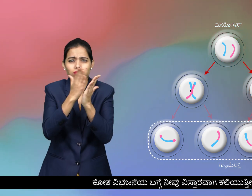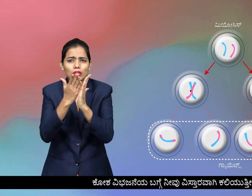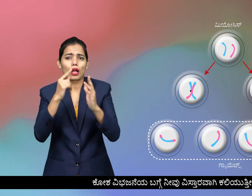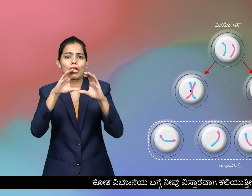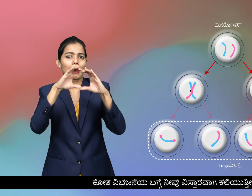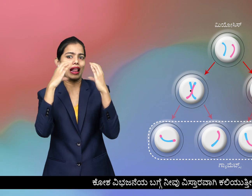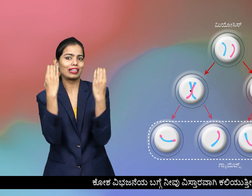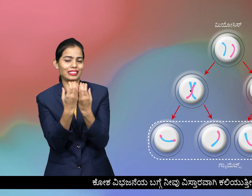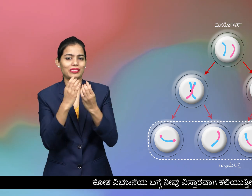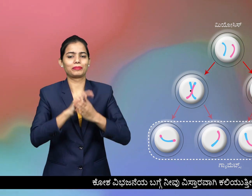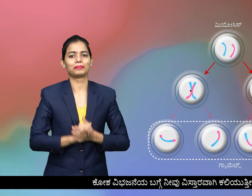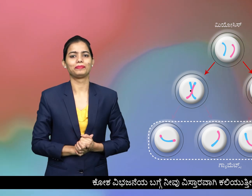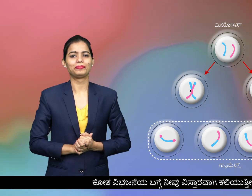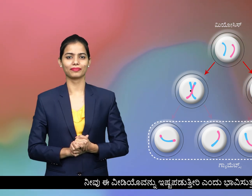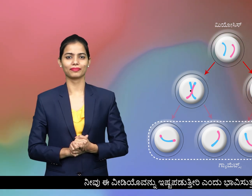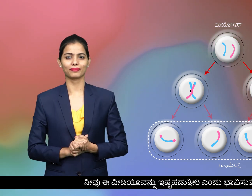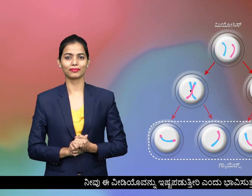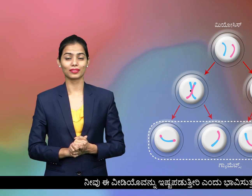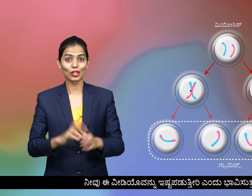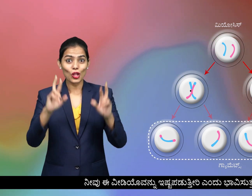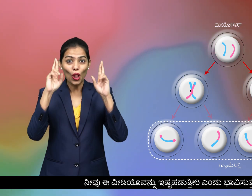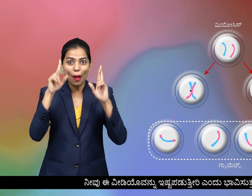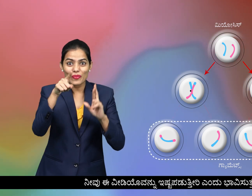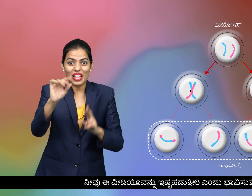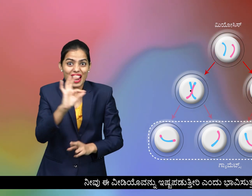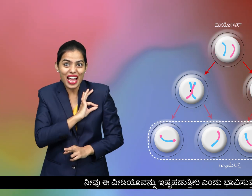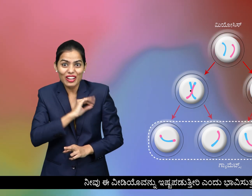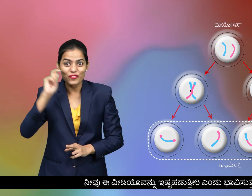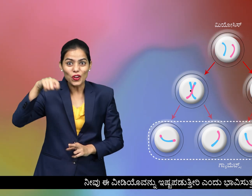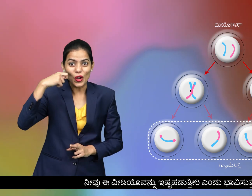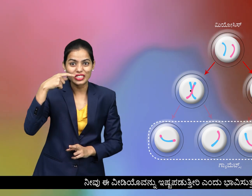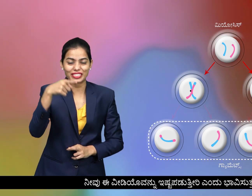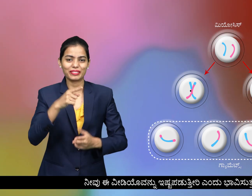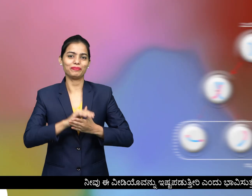ನೀವು ಈ ವಿಡಿಯೋವನ್ನ ಇಷ್ಟಪಡುತ್ತೀರಿ ಅಂತ ಭಾವಿಸ್ತೇನೆ.